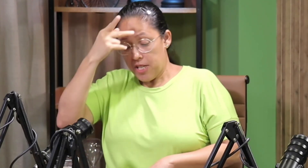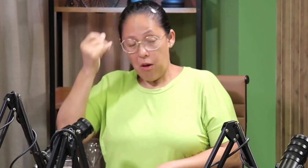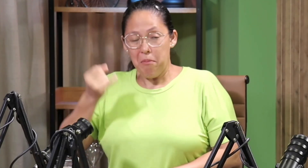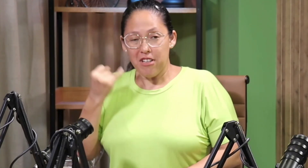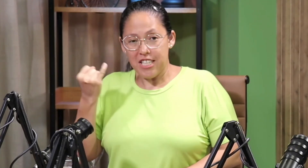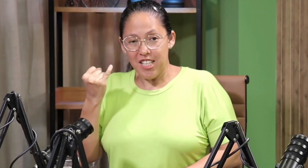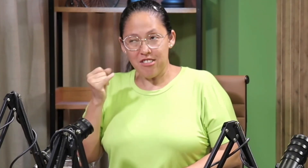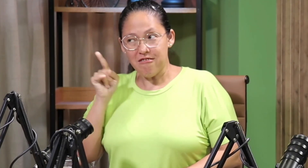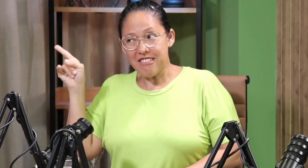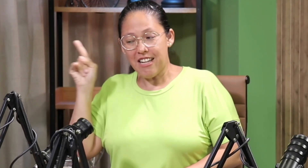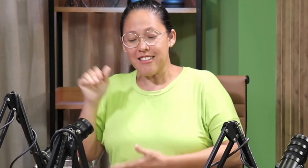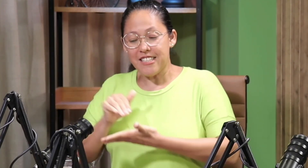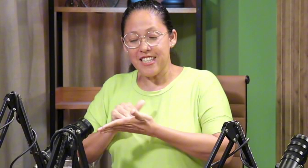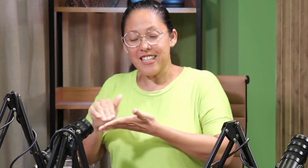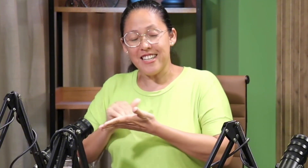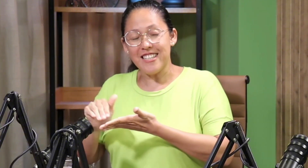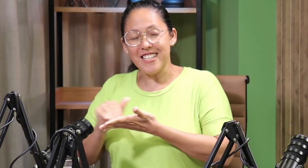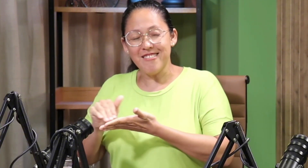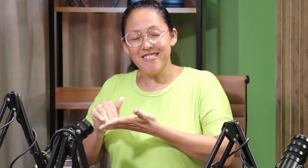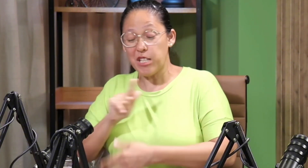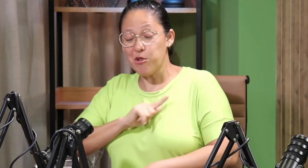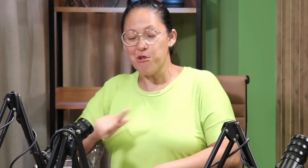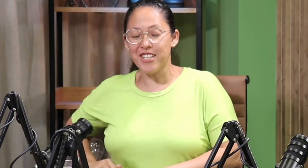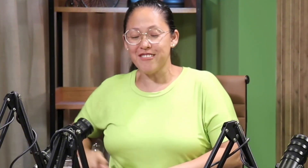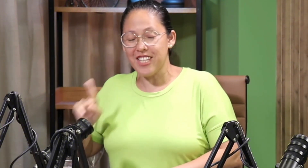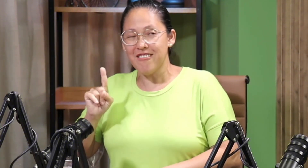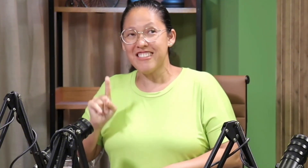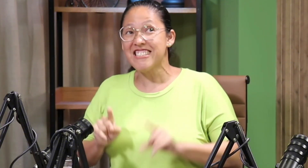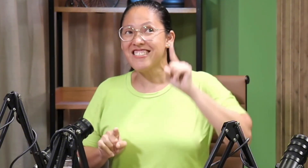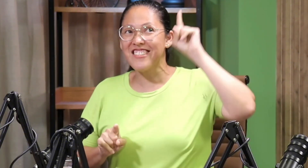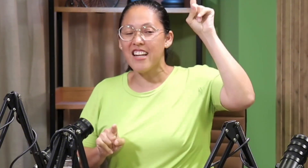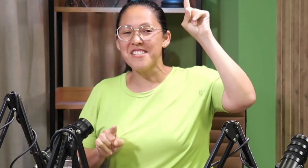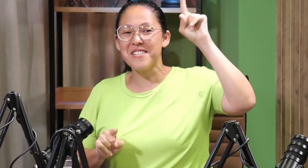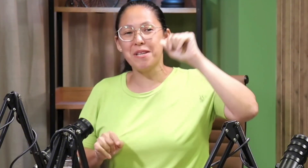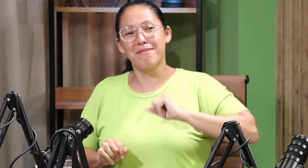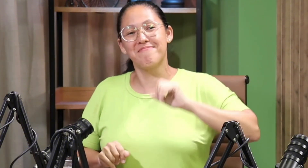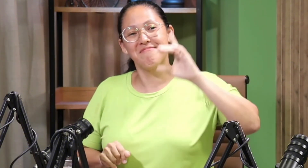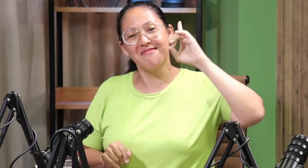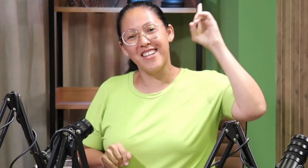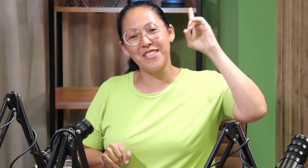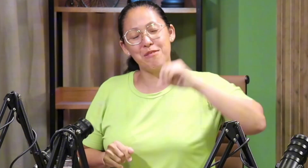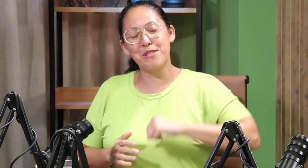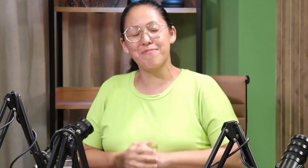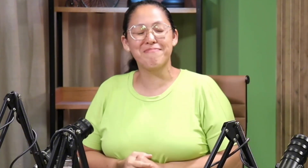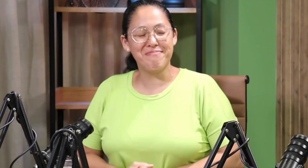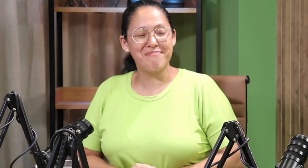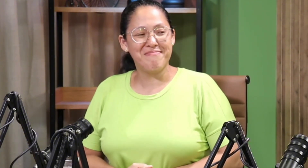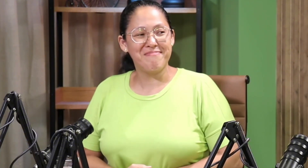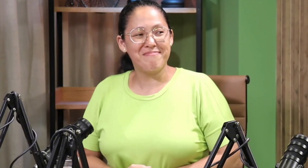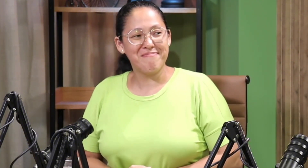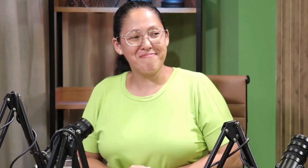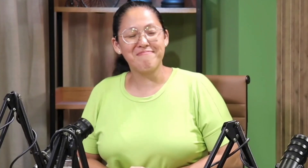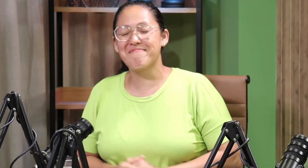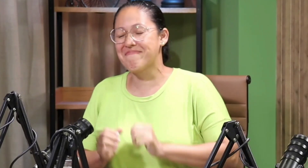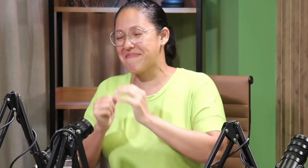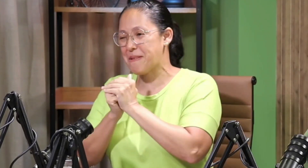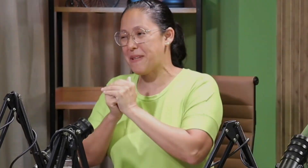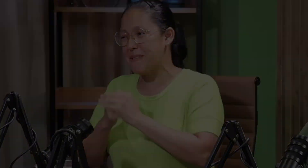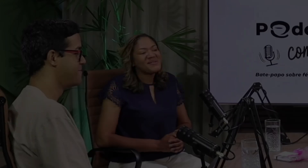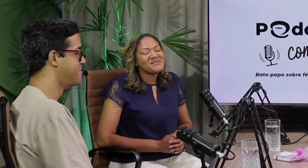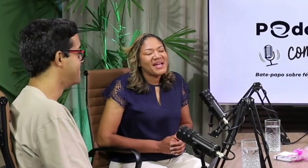minha pessoa importante não está lá na secretaria, não. Não é do governo, não. Está lá em cima. É Deus. Amém.